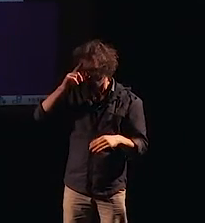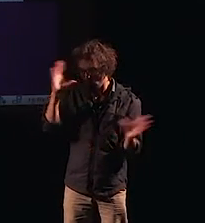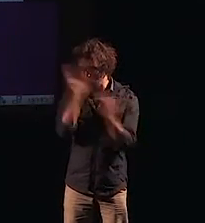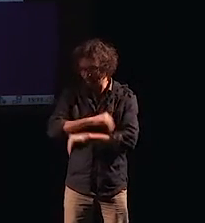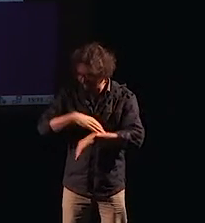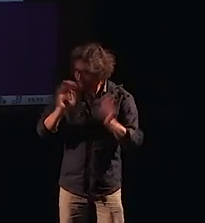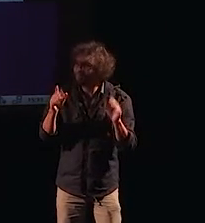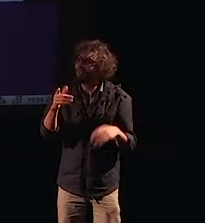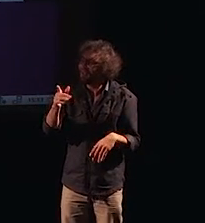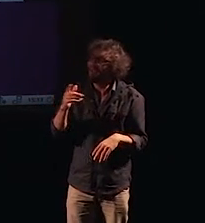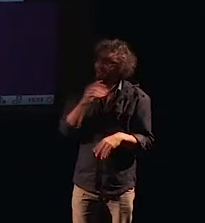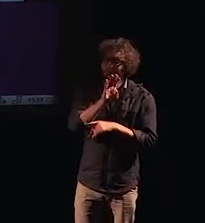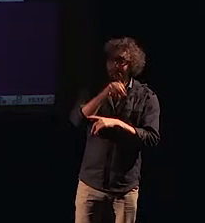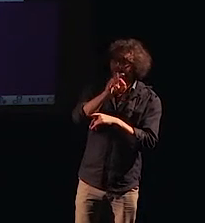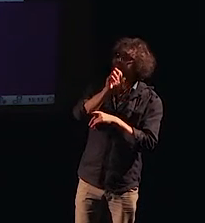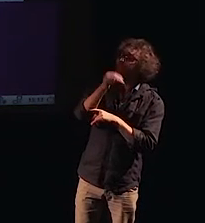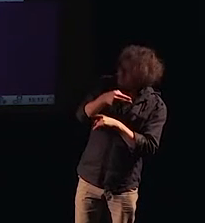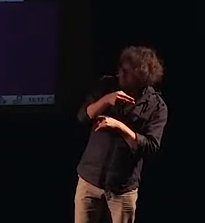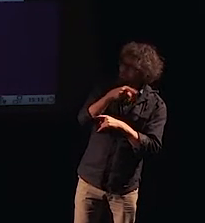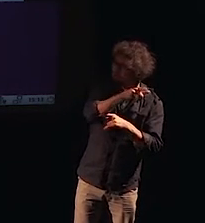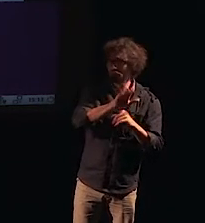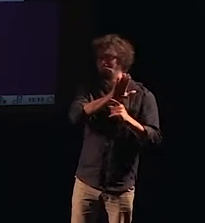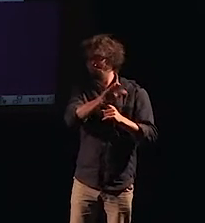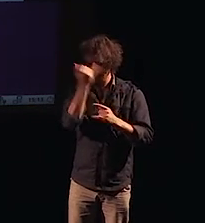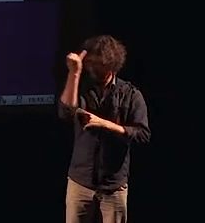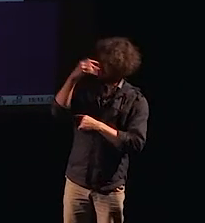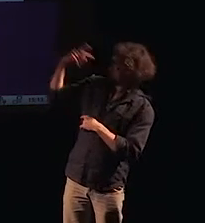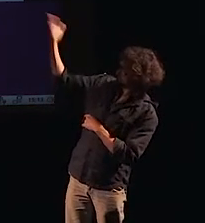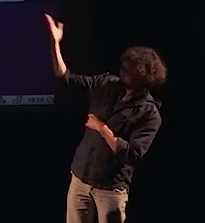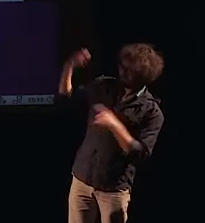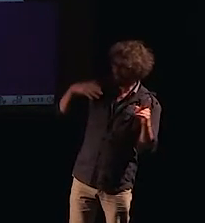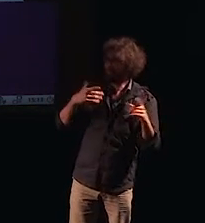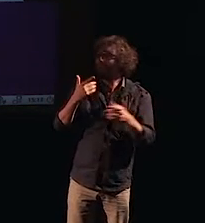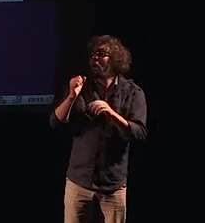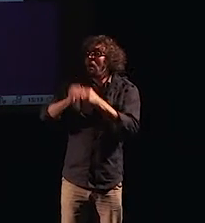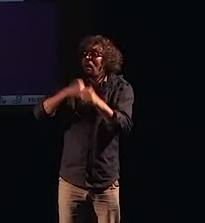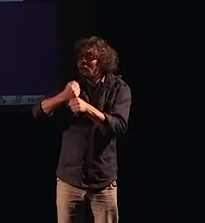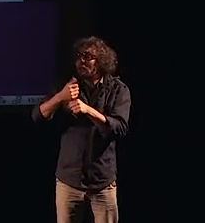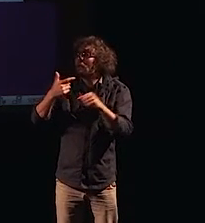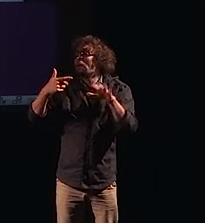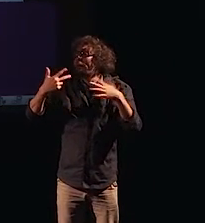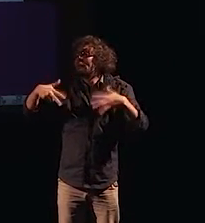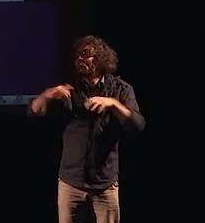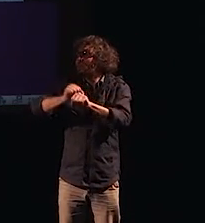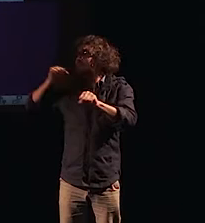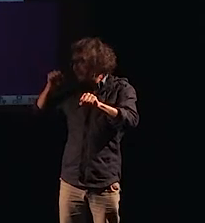Et en fait, ce que Bentham expose, c'est un système. On est au 18e. C'est un